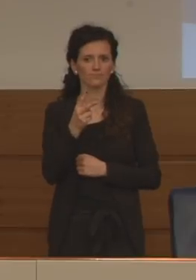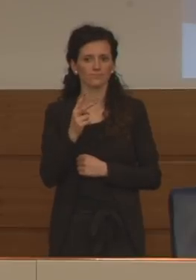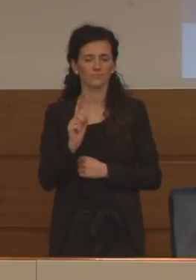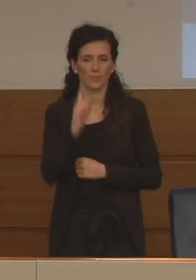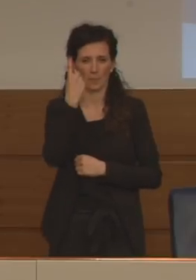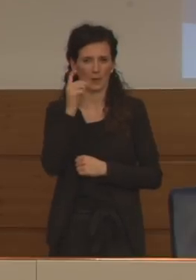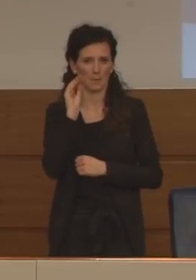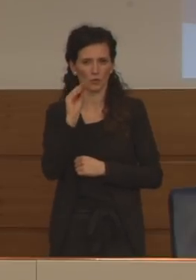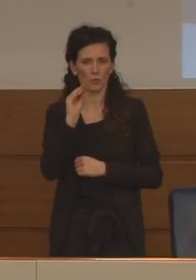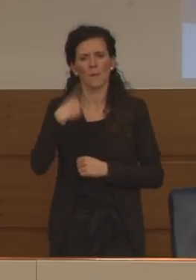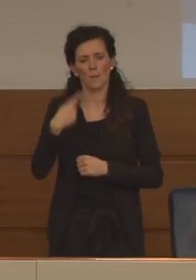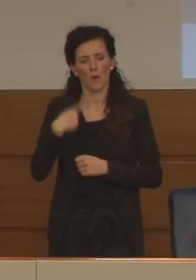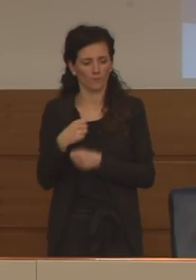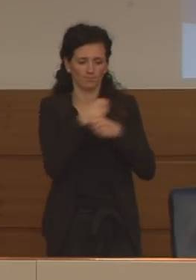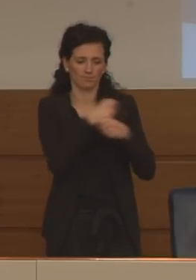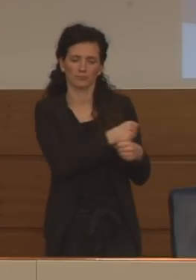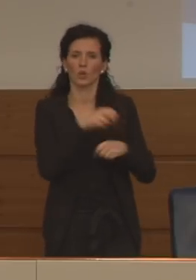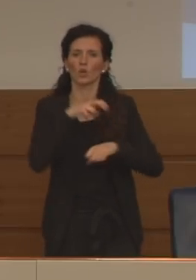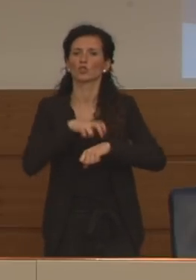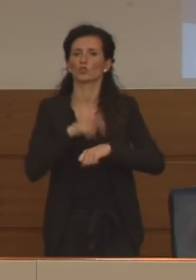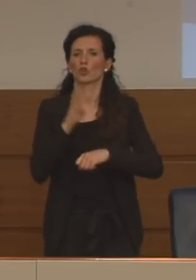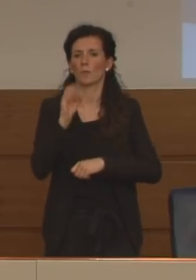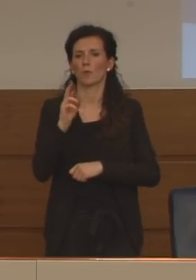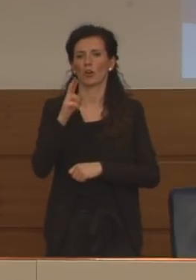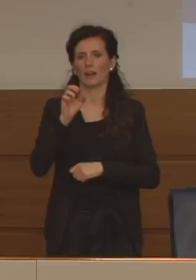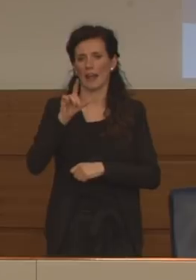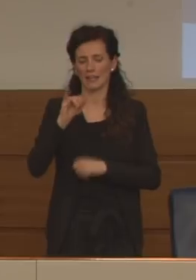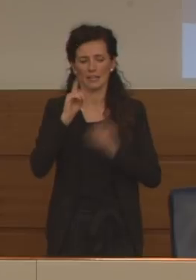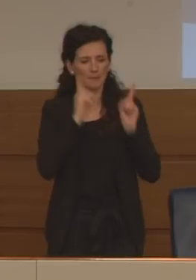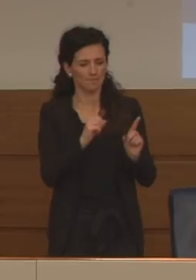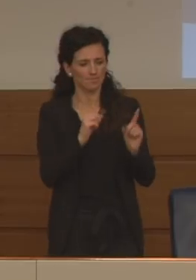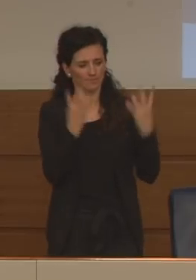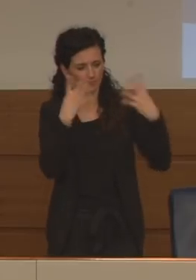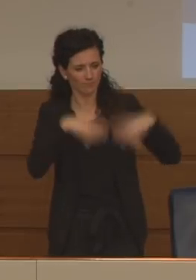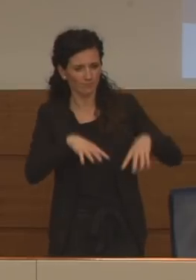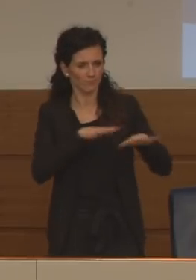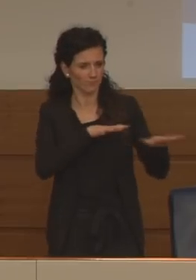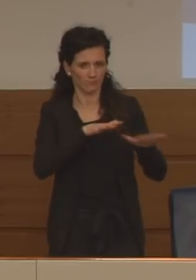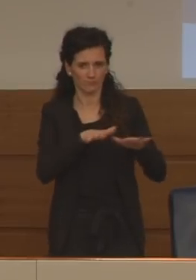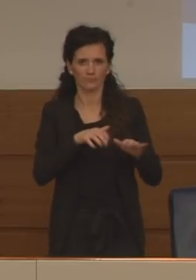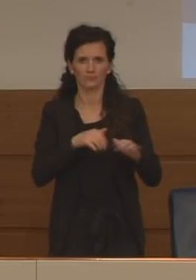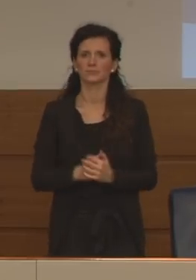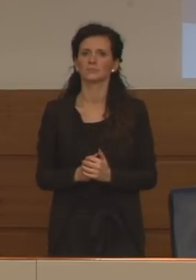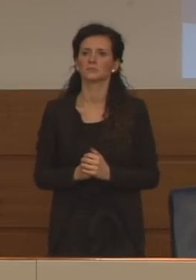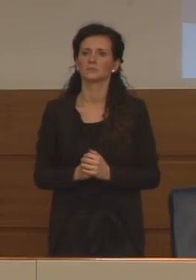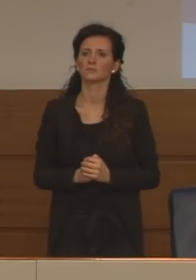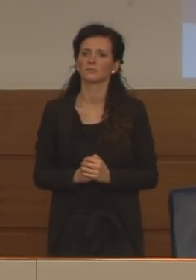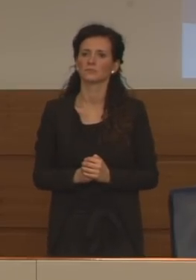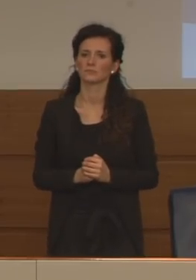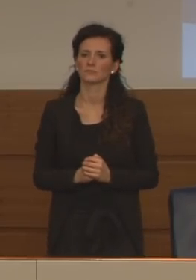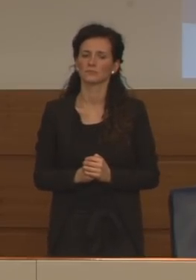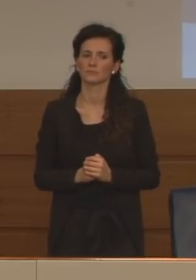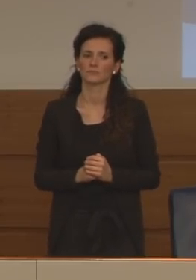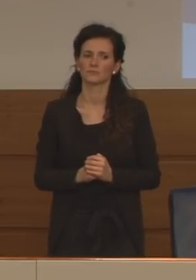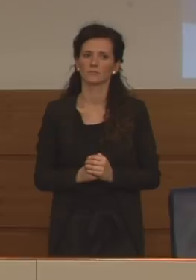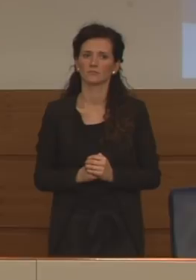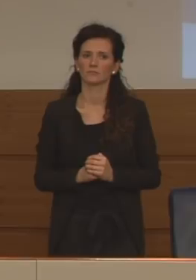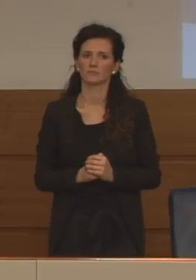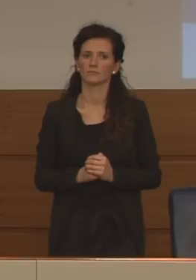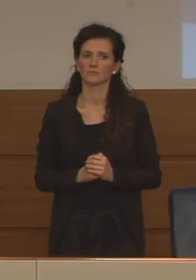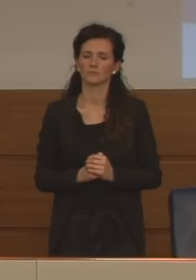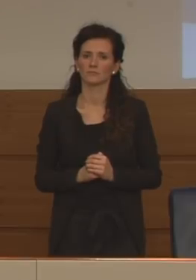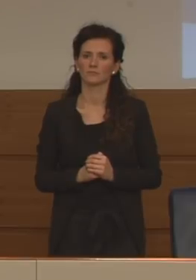la parte più organizzativa logistica su cui si sta investendo molto la prima